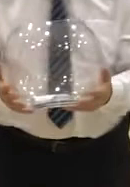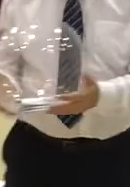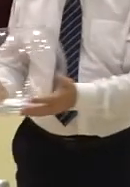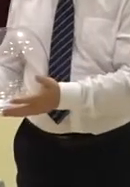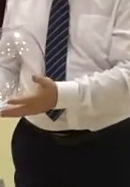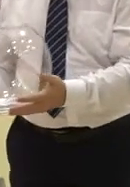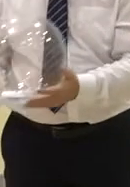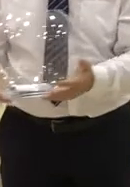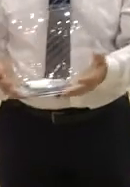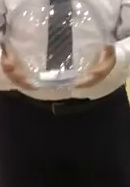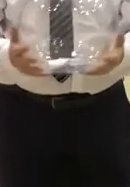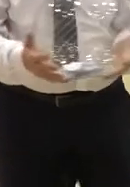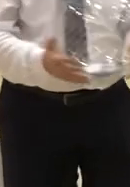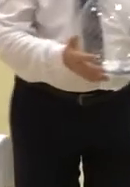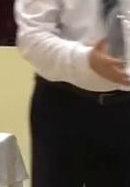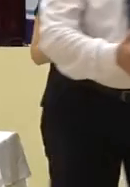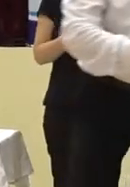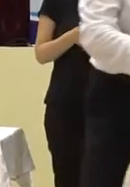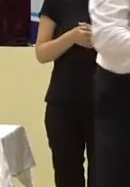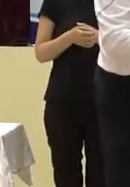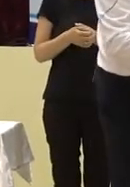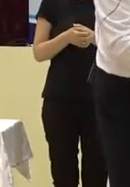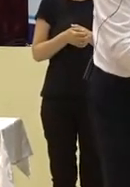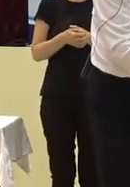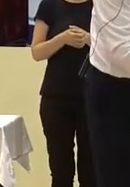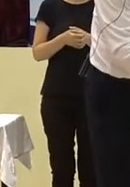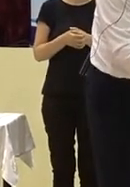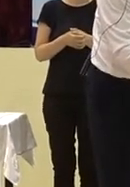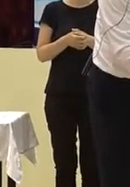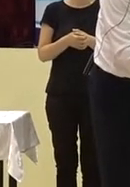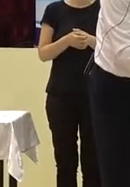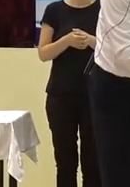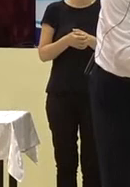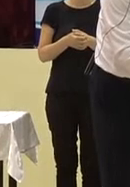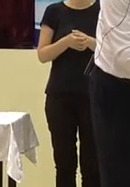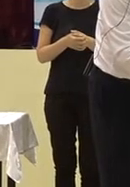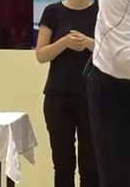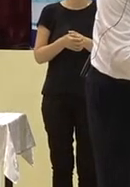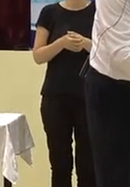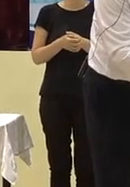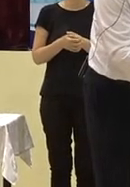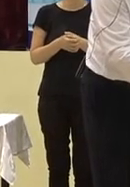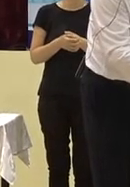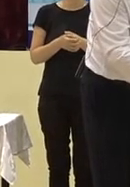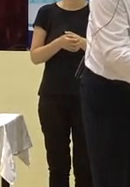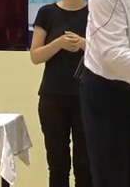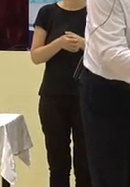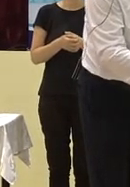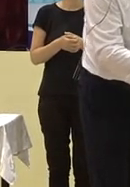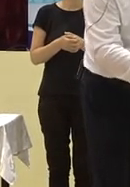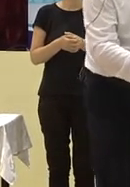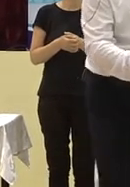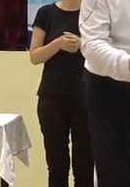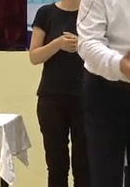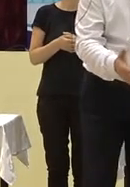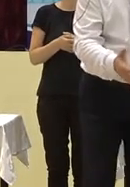În bol sunt 3 bilețele. Am să vă rog să trageți un bilet, să spuneți